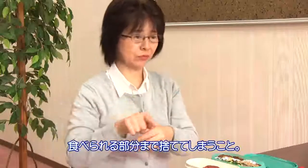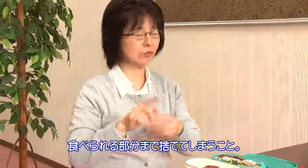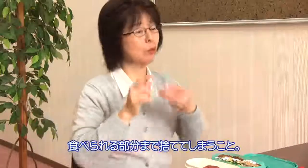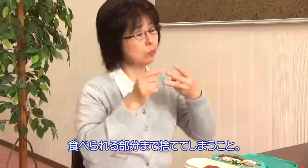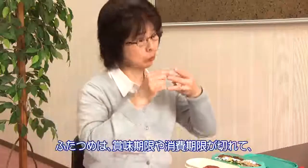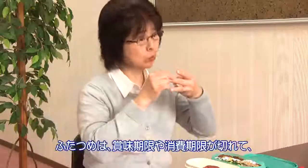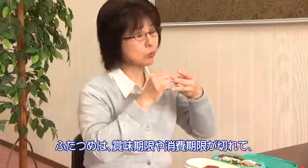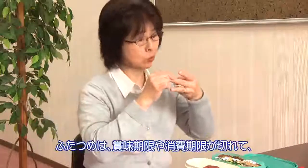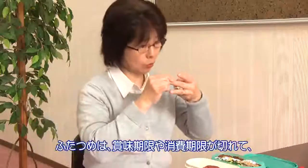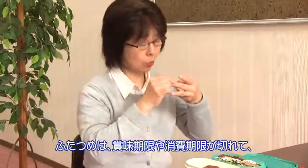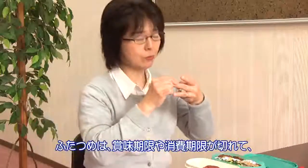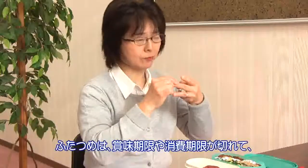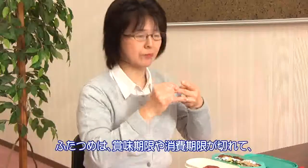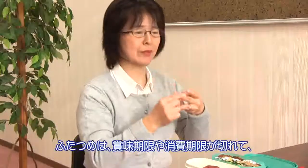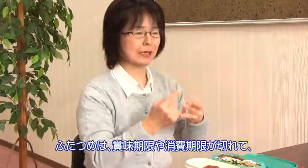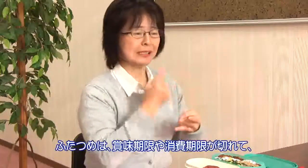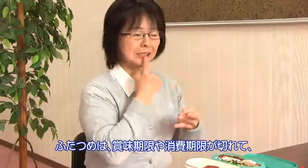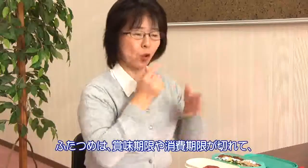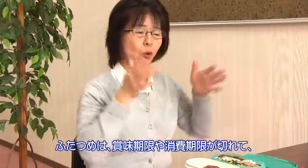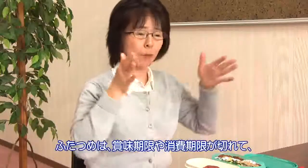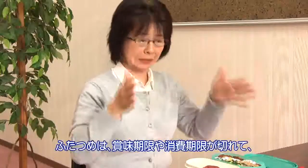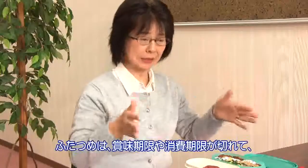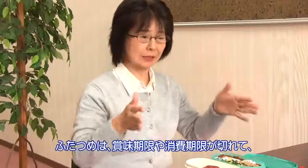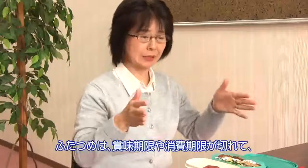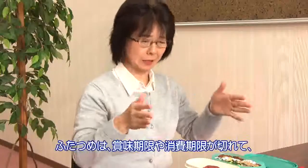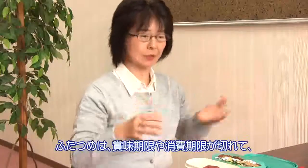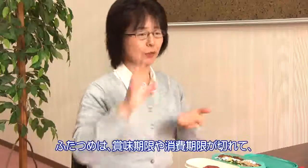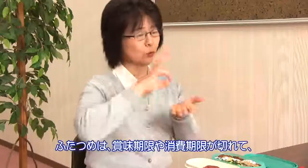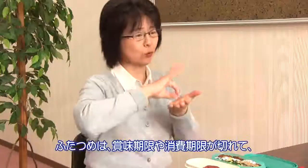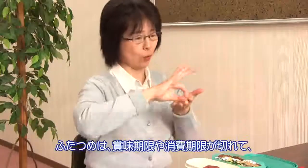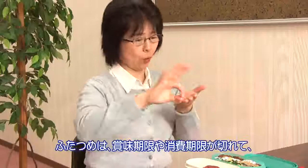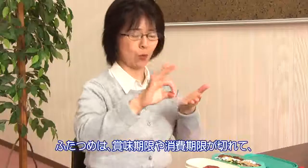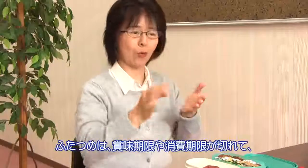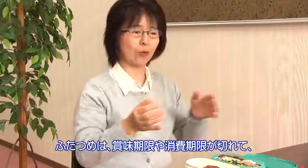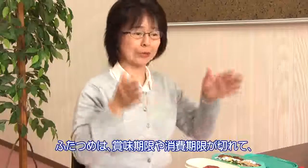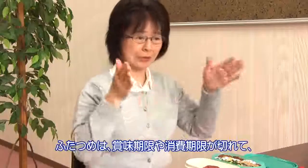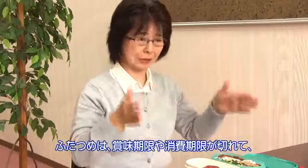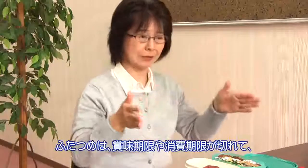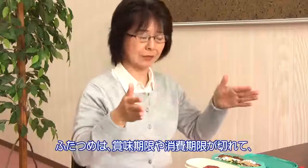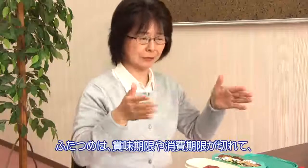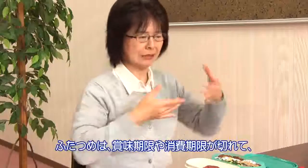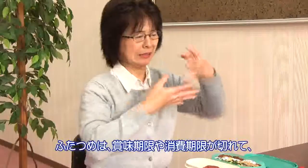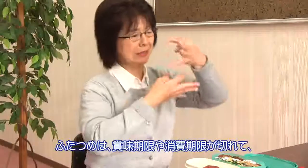しまうこと二つ目は賞味期限や消費期限